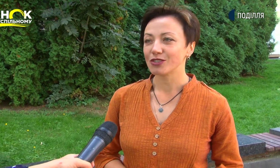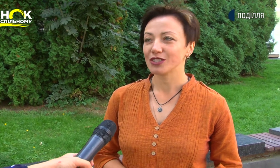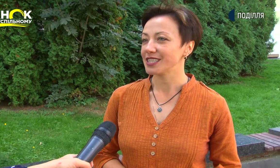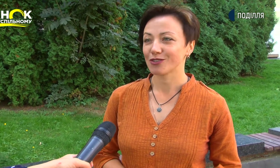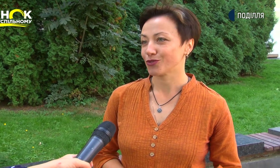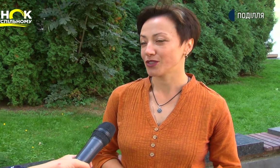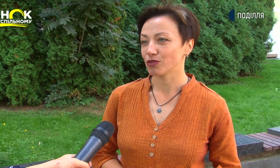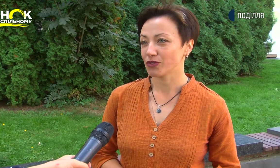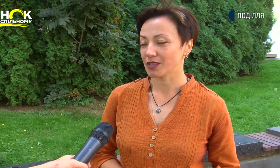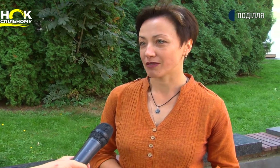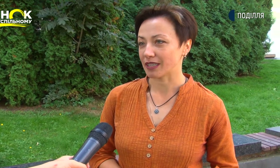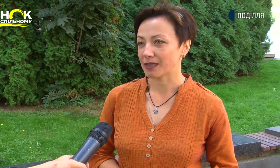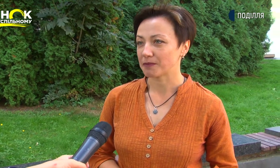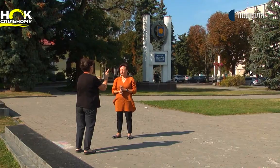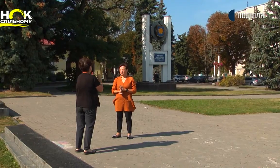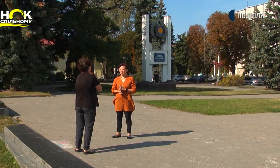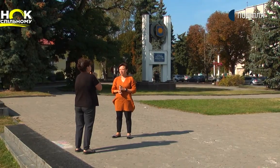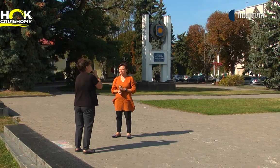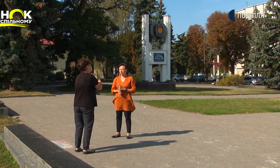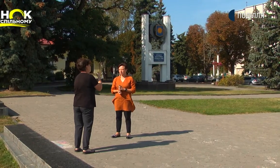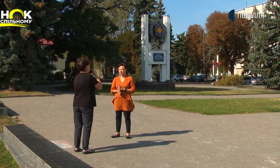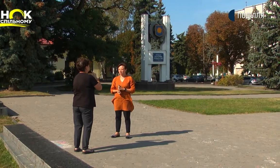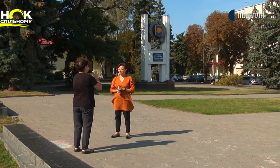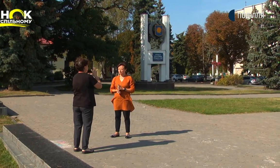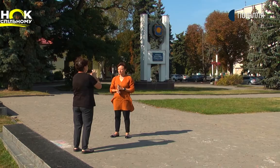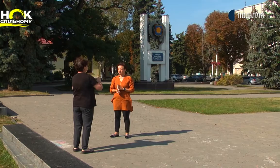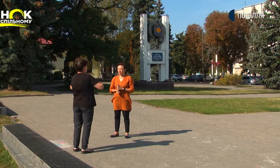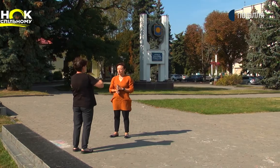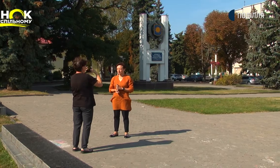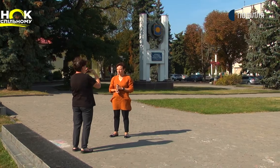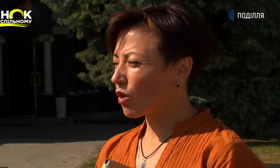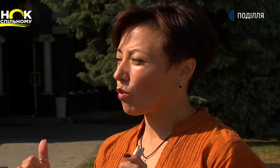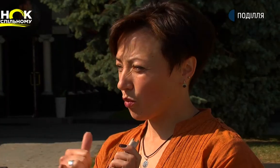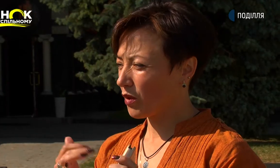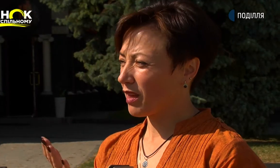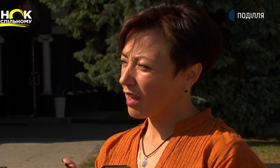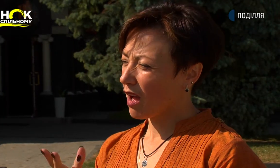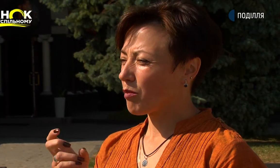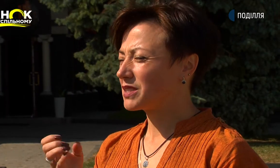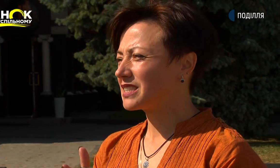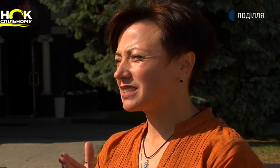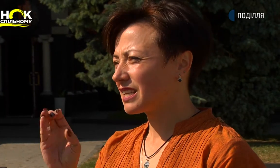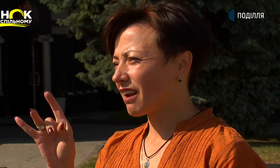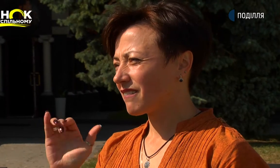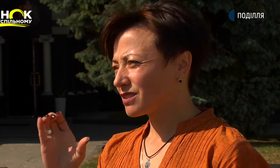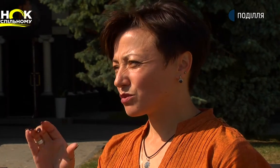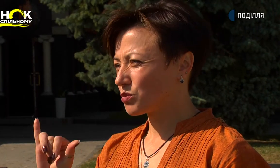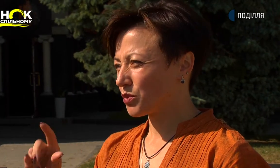здійснюється дійсно у всіх сферах. Нині у порівнянні з попередніми роками зростає інтерес до того, аби вивчати жестову мову і